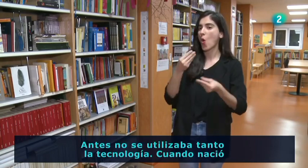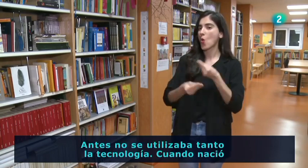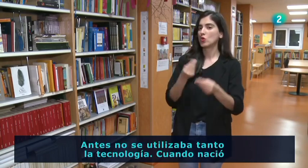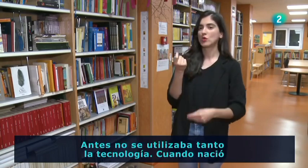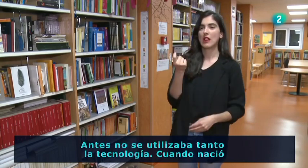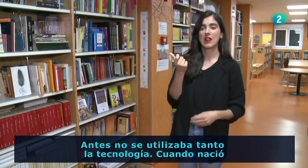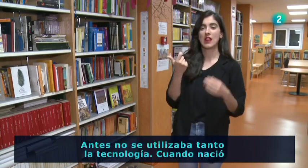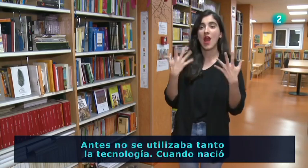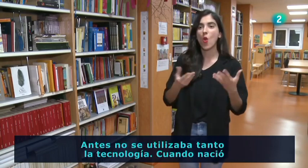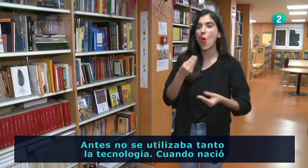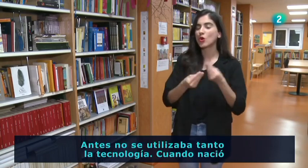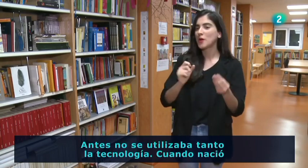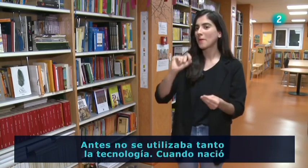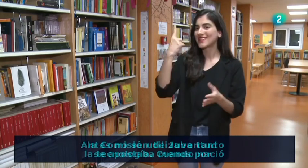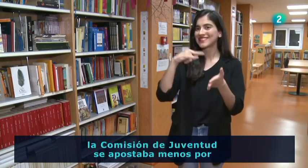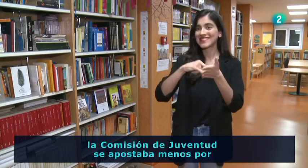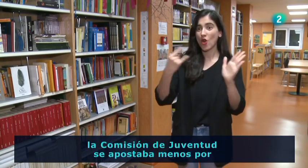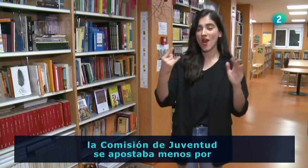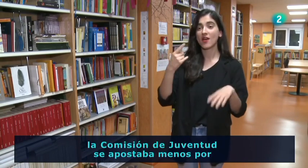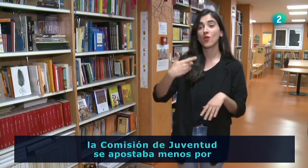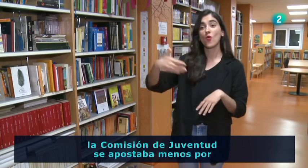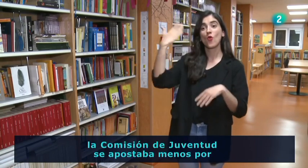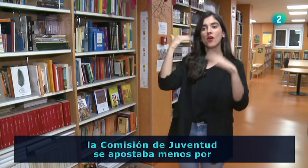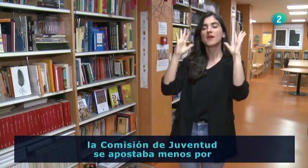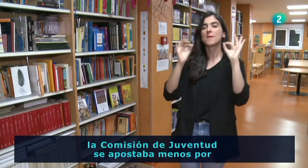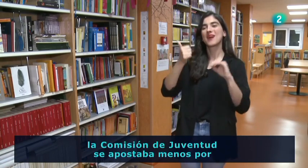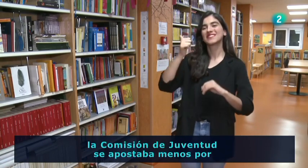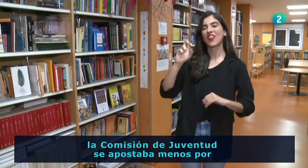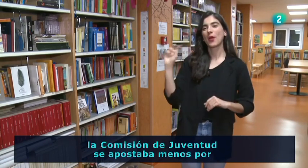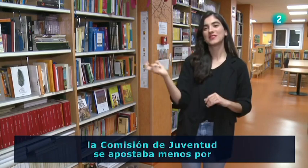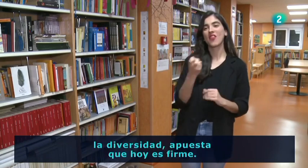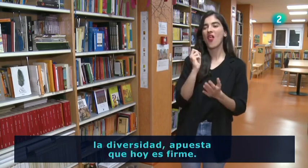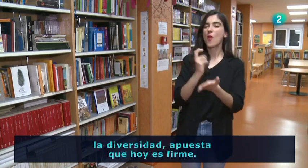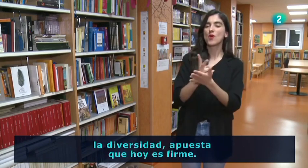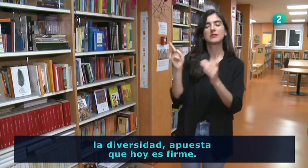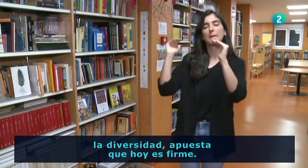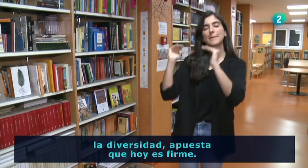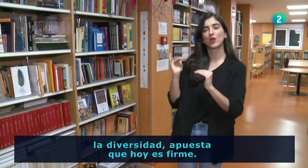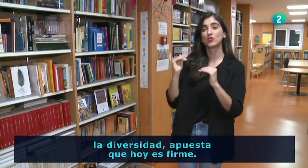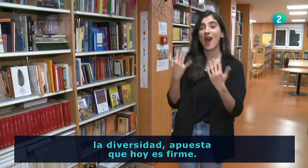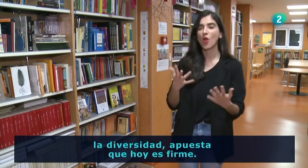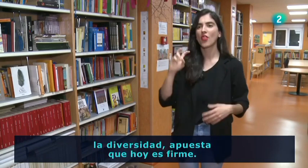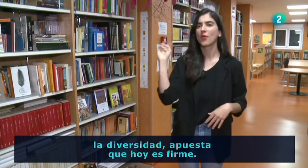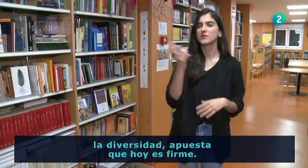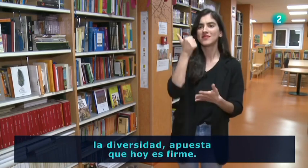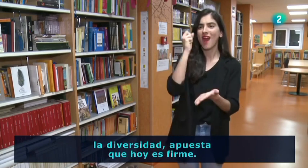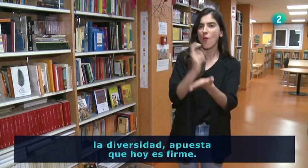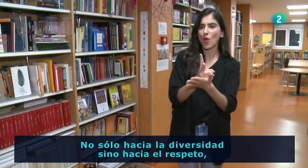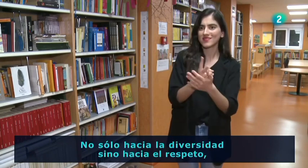la tecnología. Cuando nació la Comisión de Juventud se apostaba menos por la diversidad. Apuesta que hoy es firme. No solo